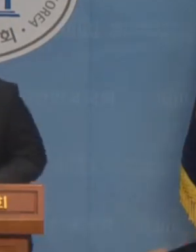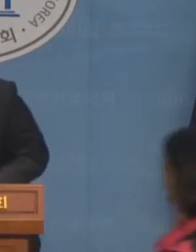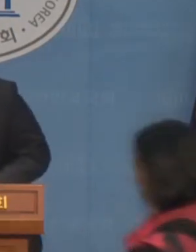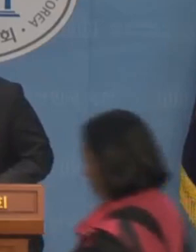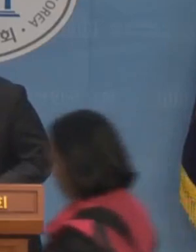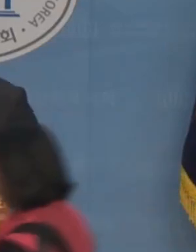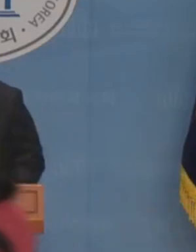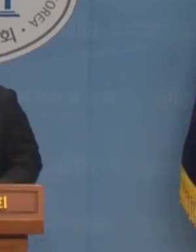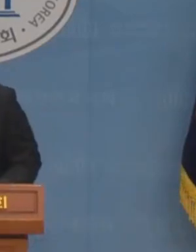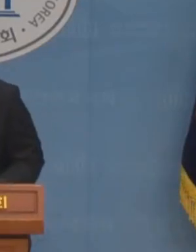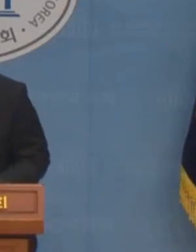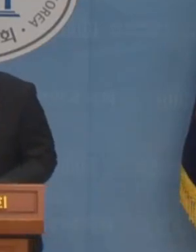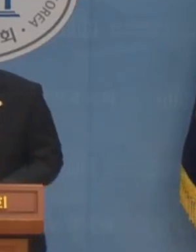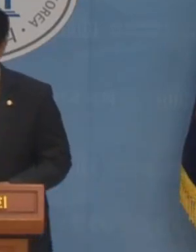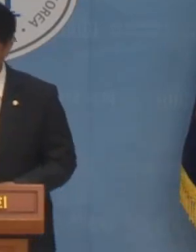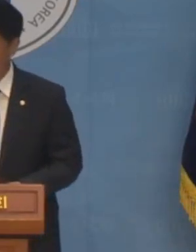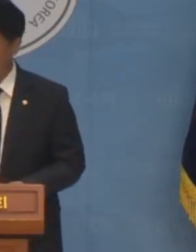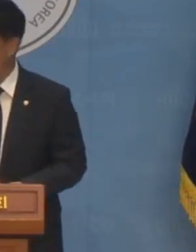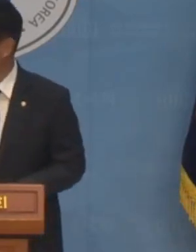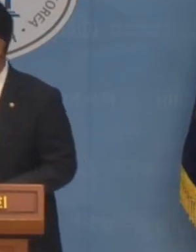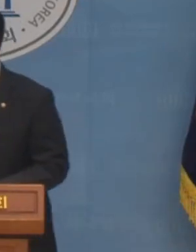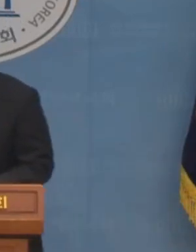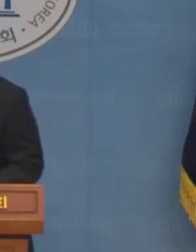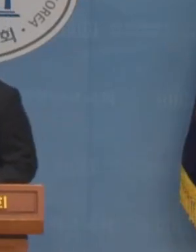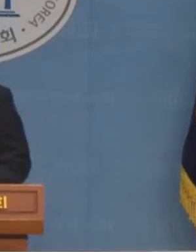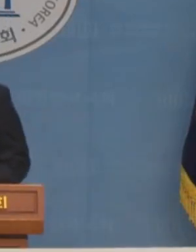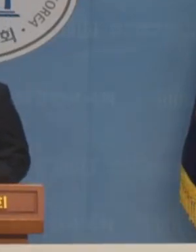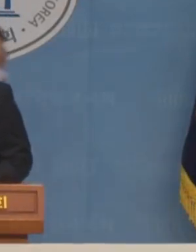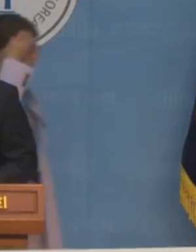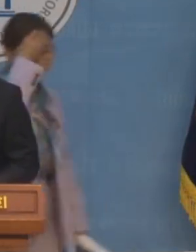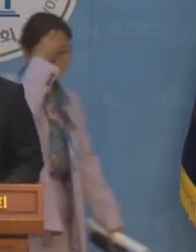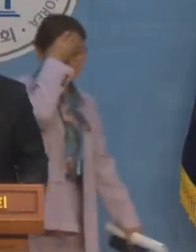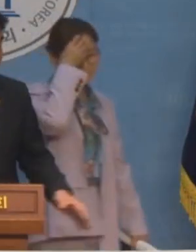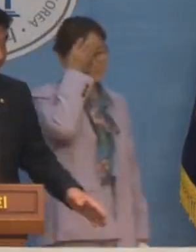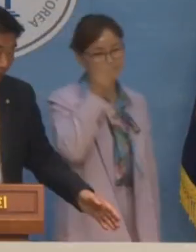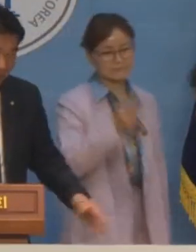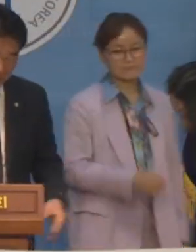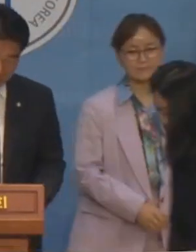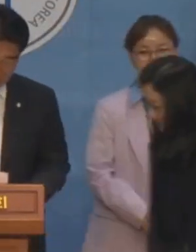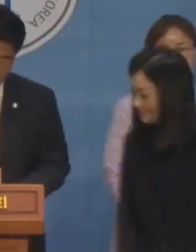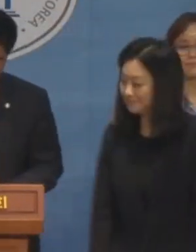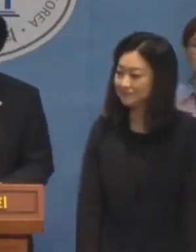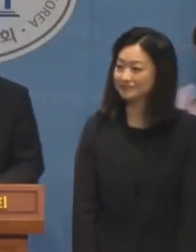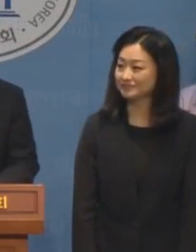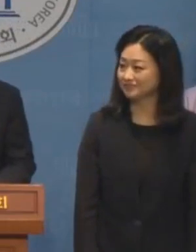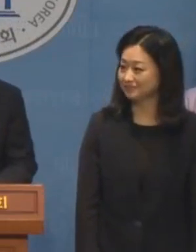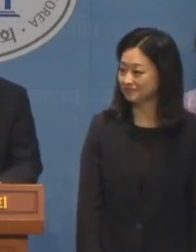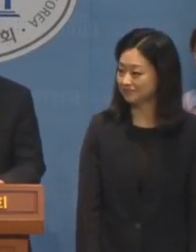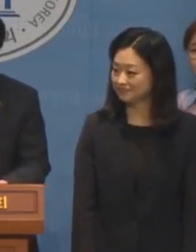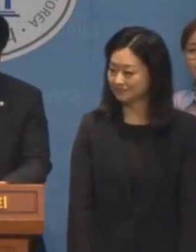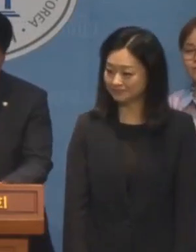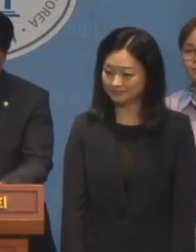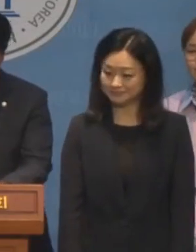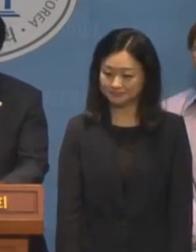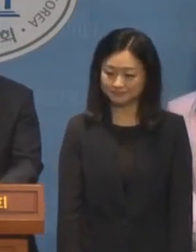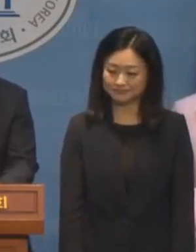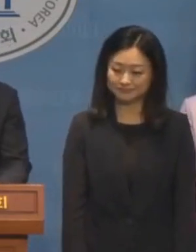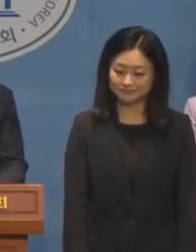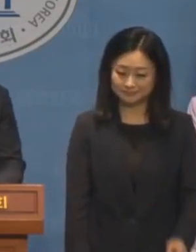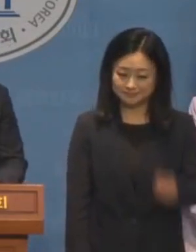위원장님 저 쓰시죠. 네. 예. 같이 쓰시고. 예, 고맙습니다.